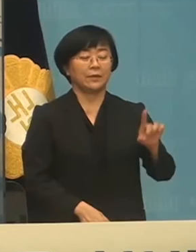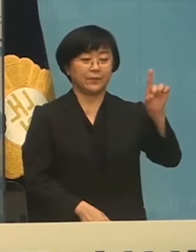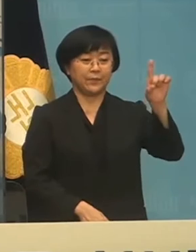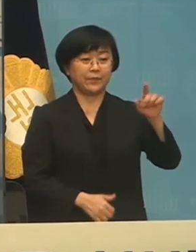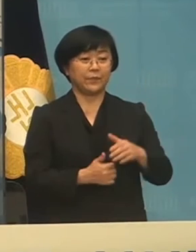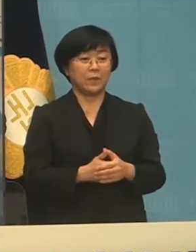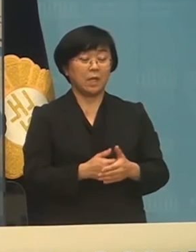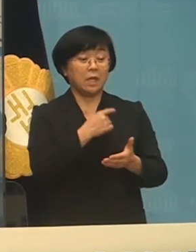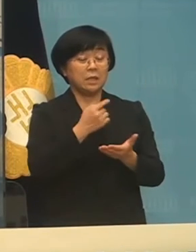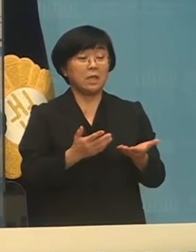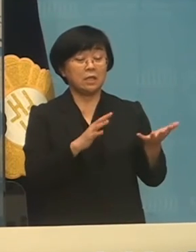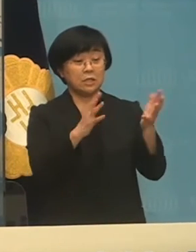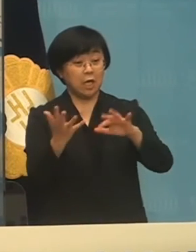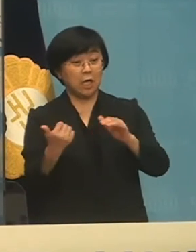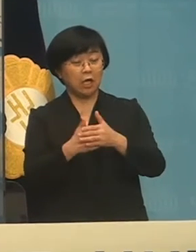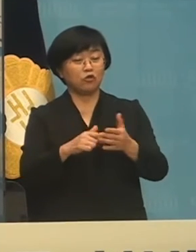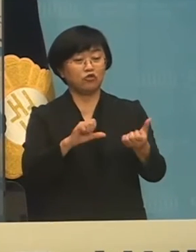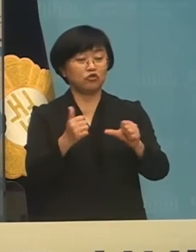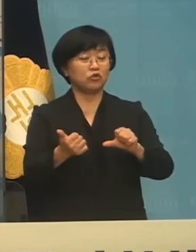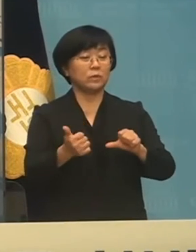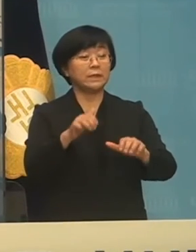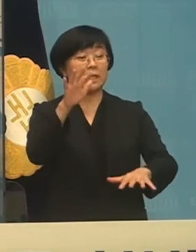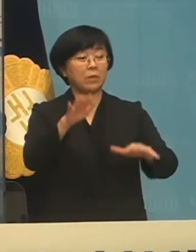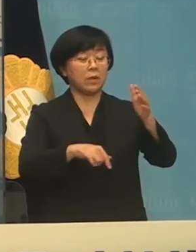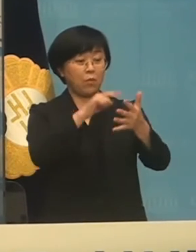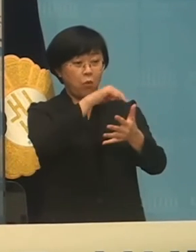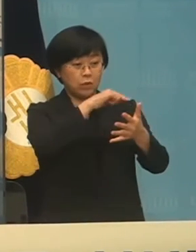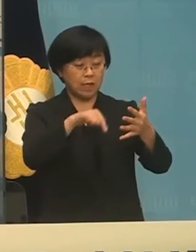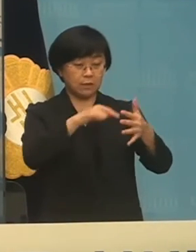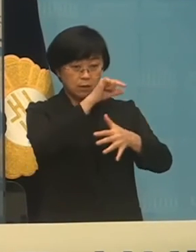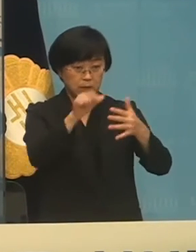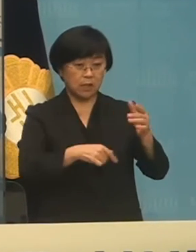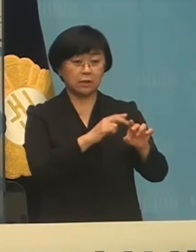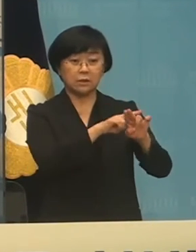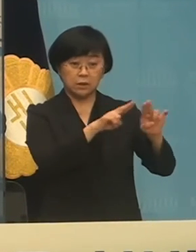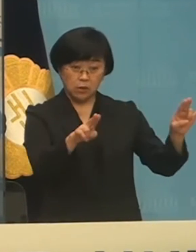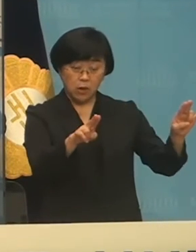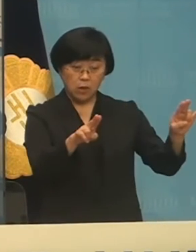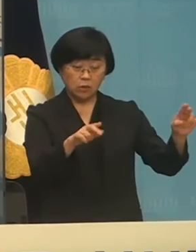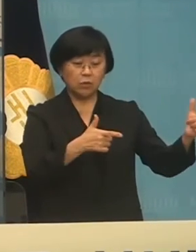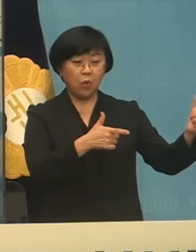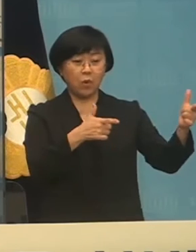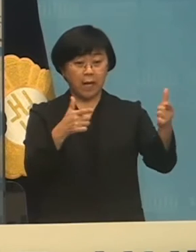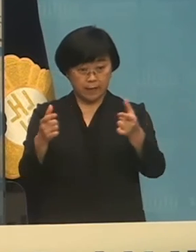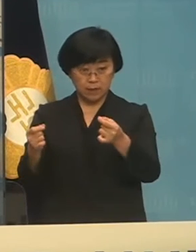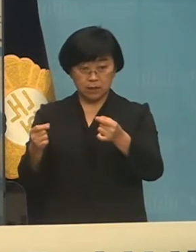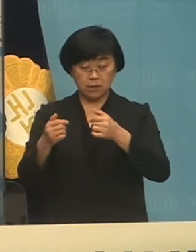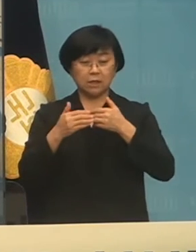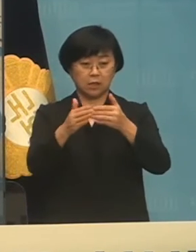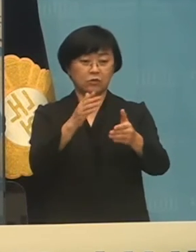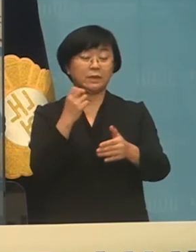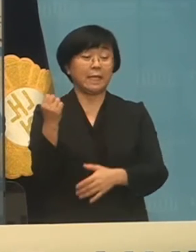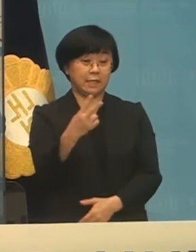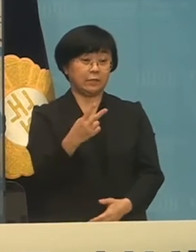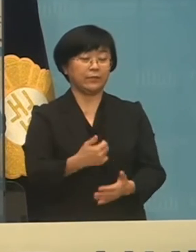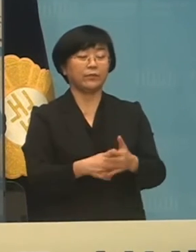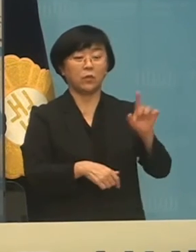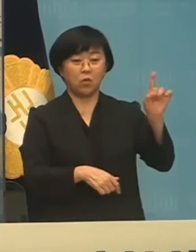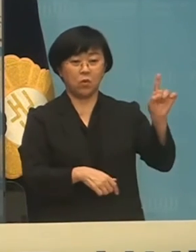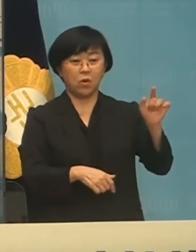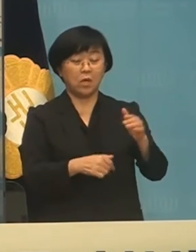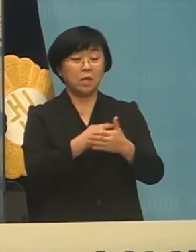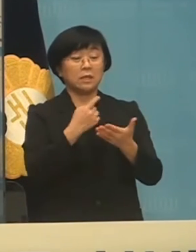하나, 희생자의 죽음을 차별하는 배보상 결정을 취소하고 배보상 절차를 다시 진행해 주십시오.